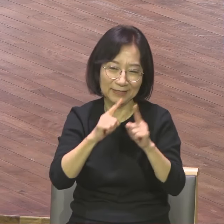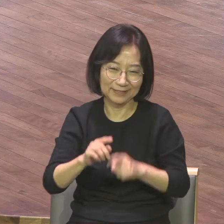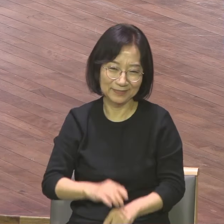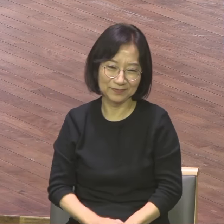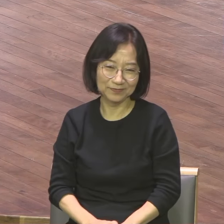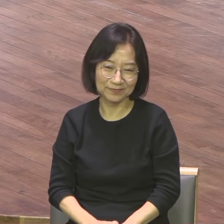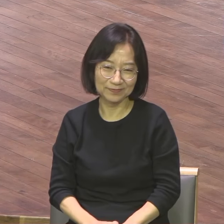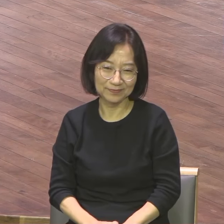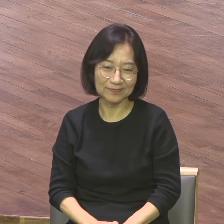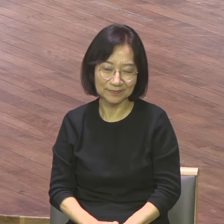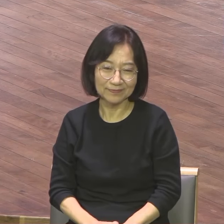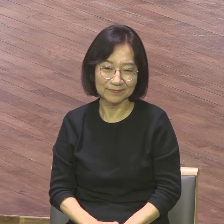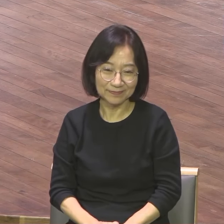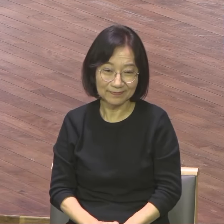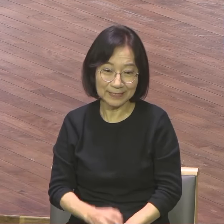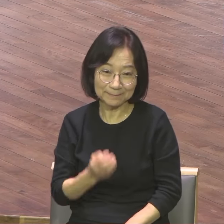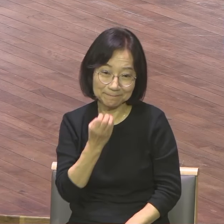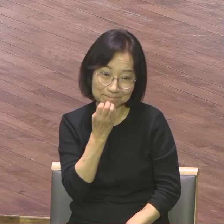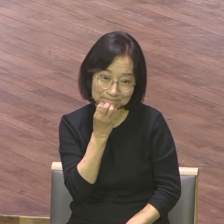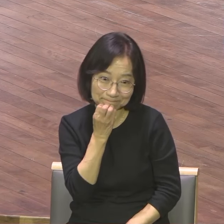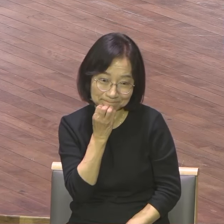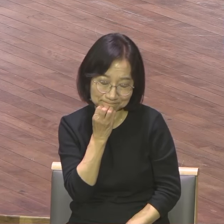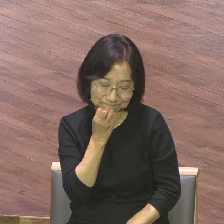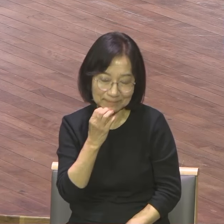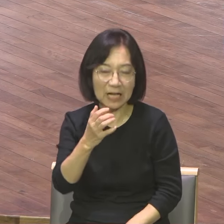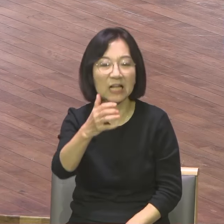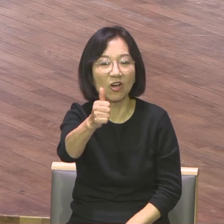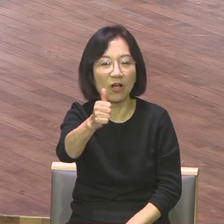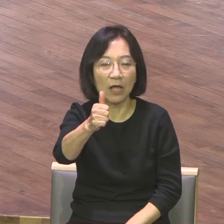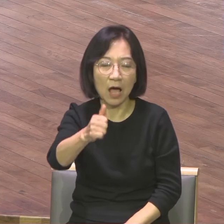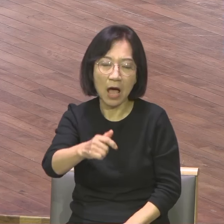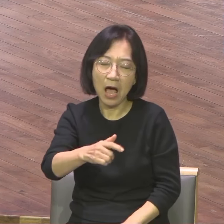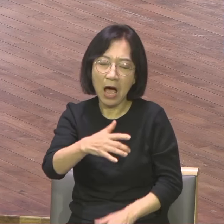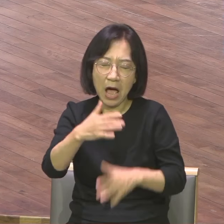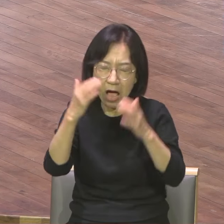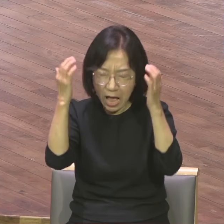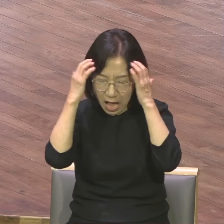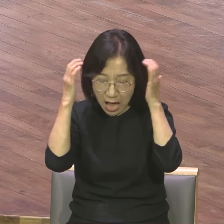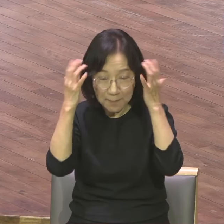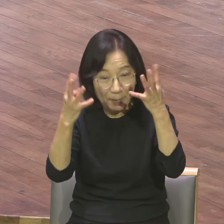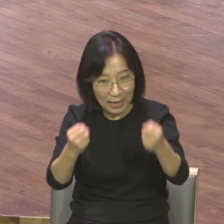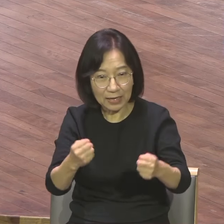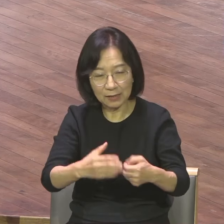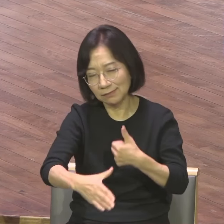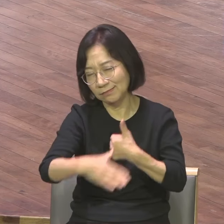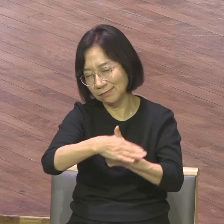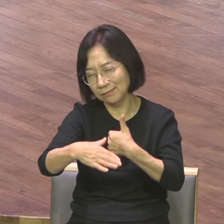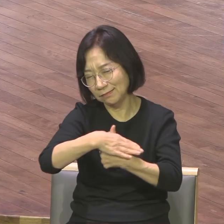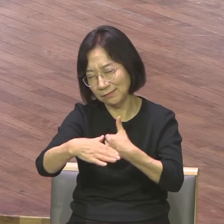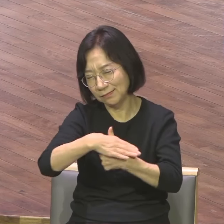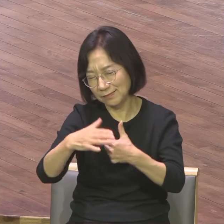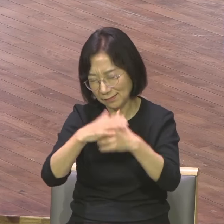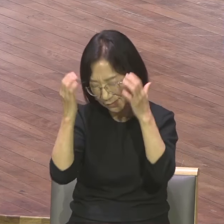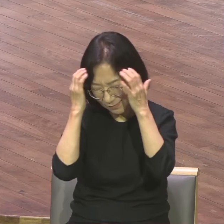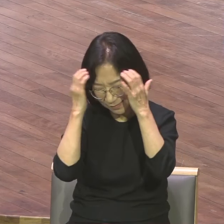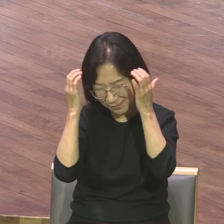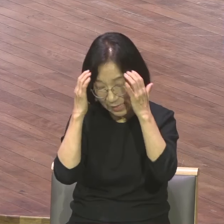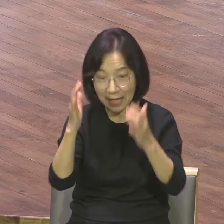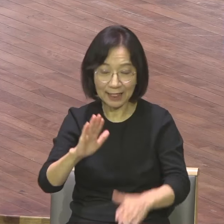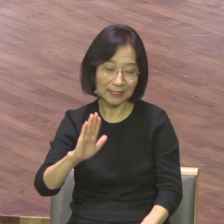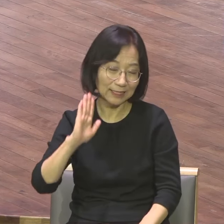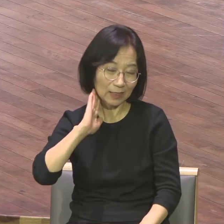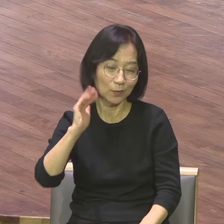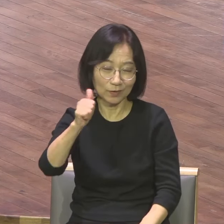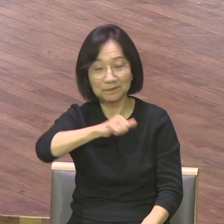링컨은요, 여러분 잘 알다시피 수많은 시련과 실패와 엄청난 고통을 겪으면서 대통령이 되었어요.